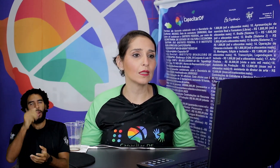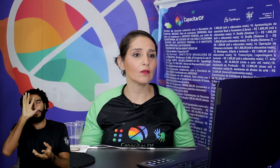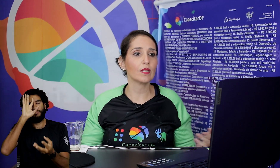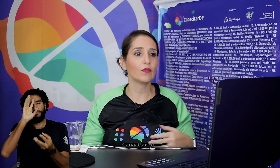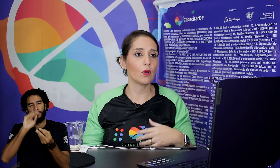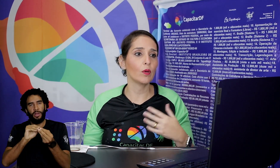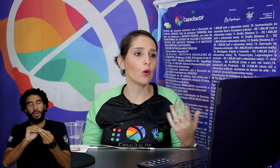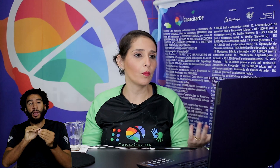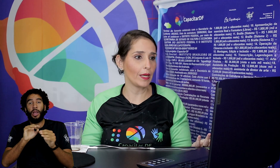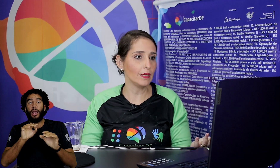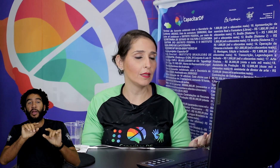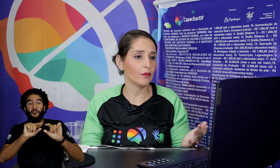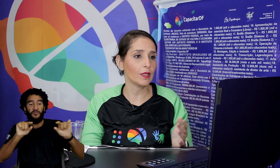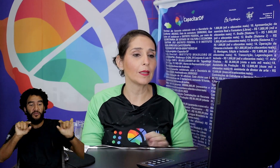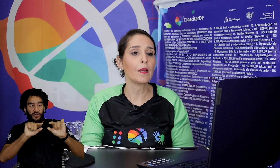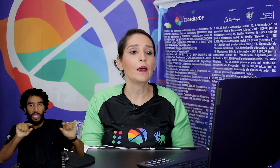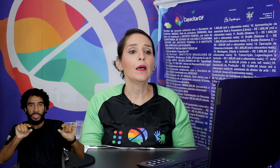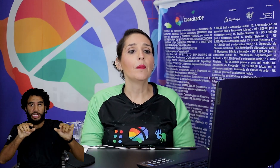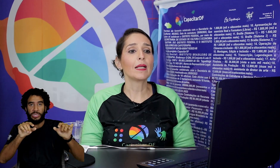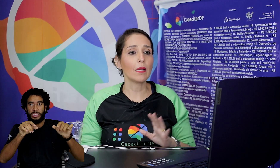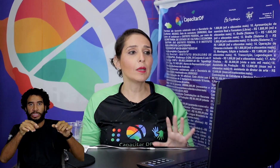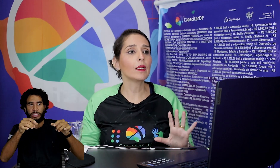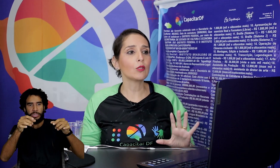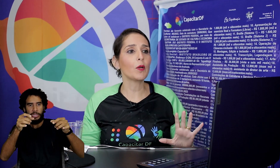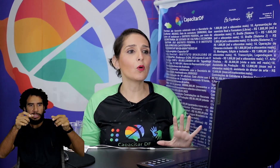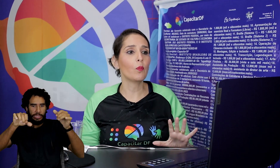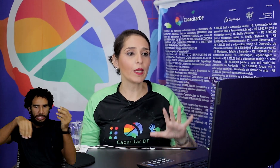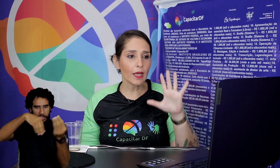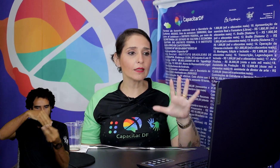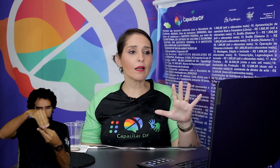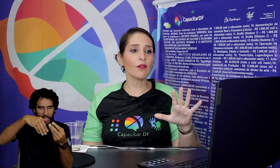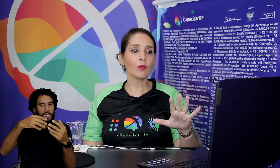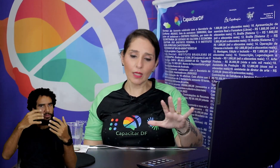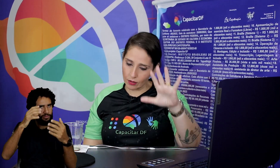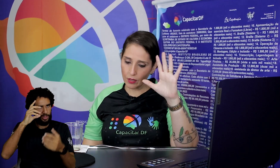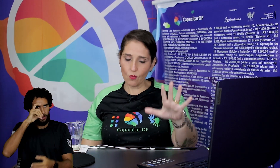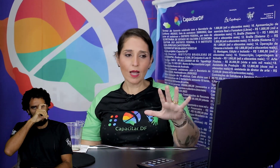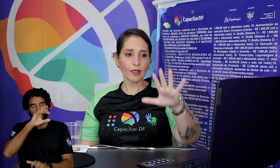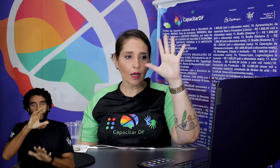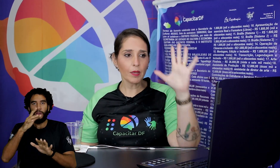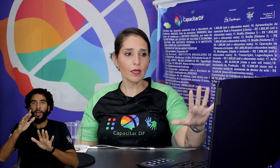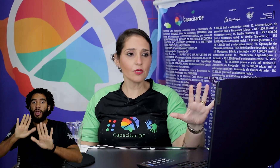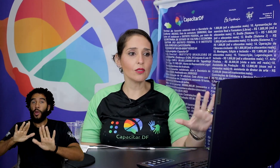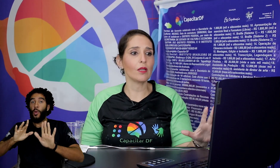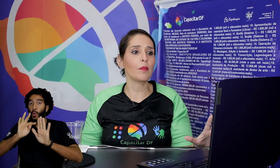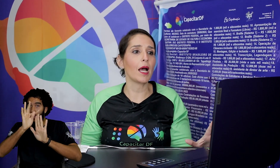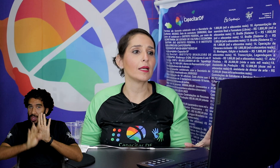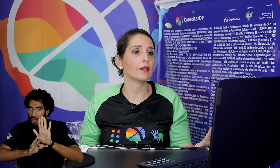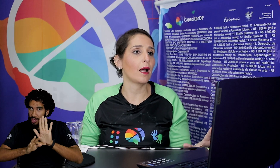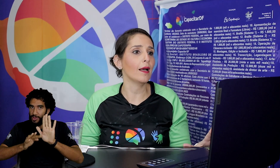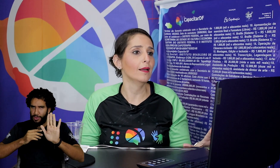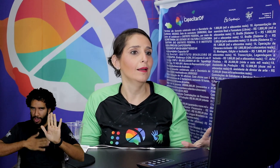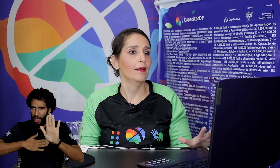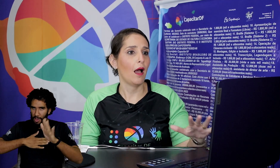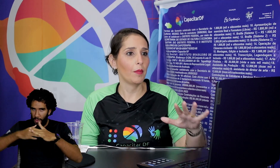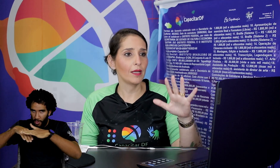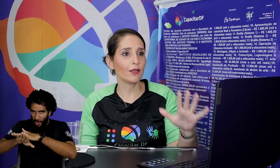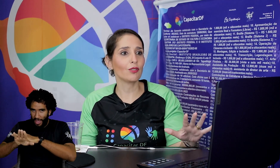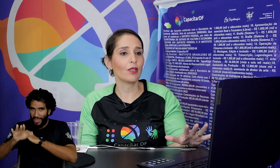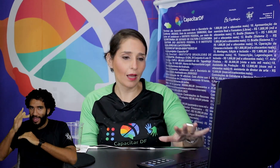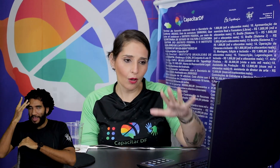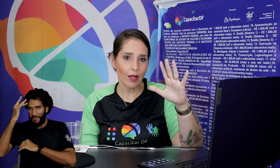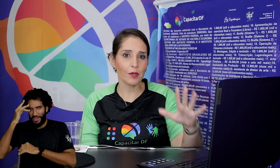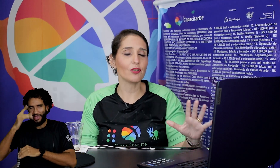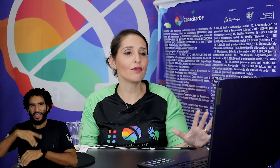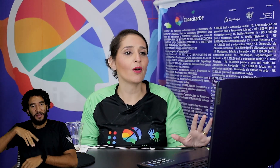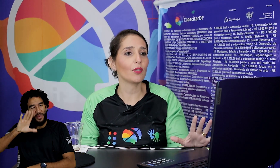soltas, às vezes, ficam incompreensíveis. Mas amanhã não se preocupem, quem escreveu o texto aí, guarda que amanhã a gente tem mais, tá? Amanhã a